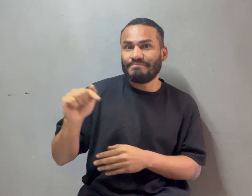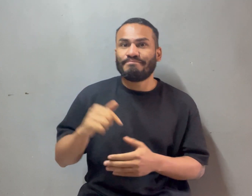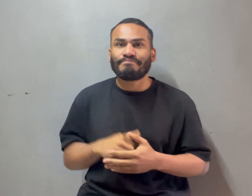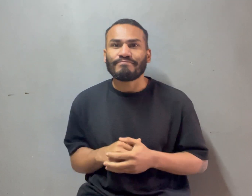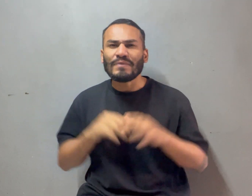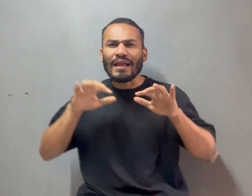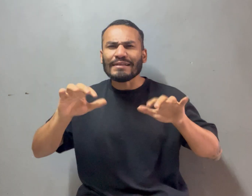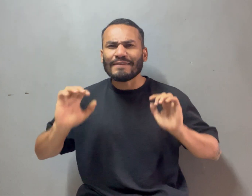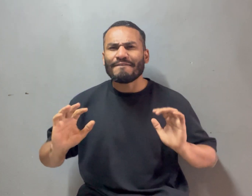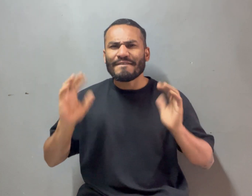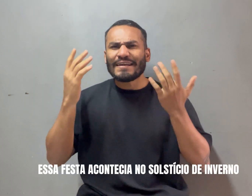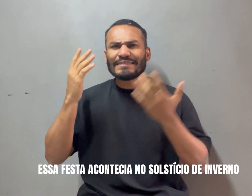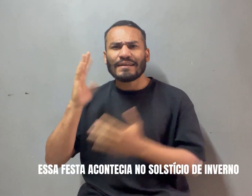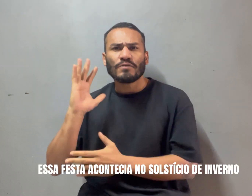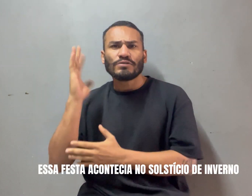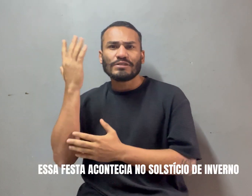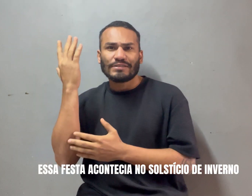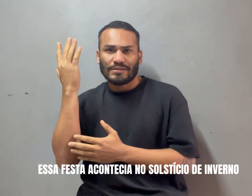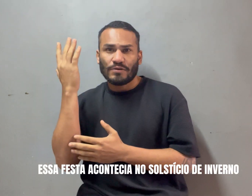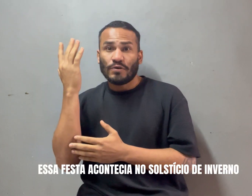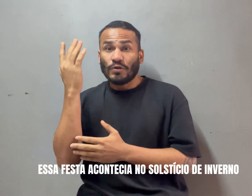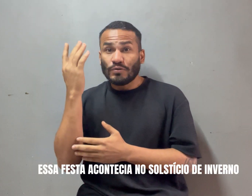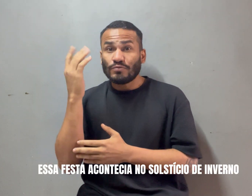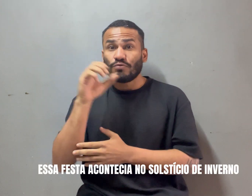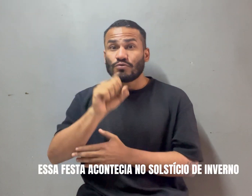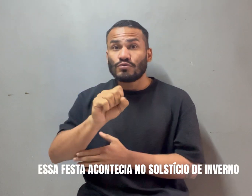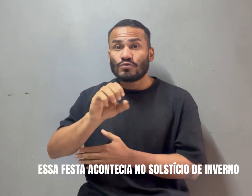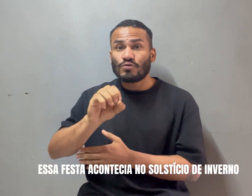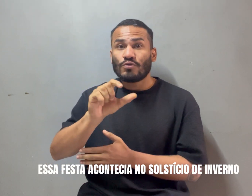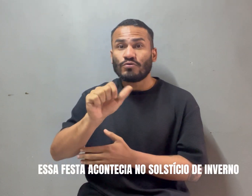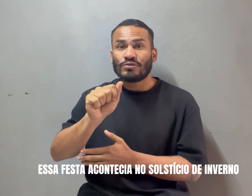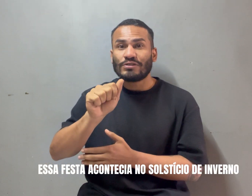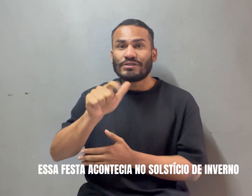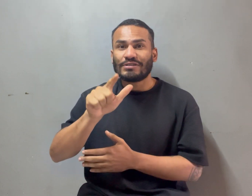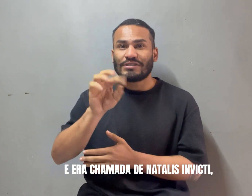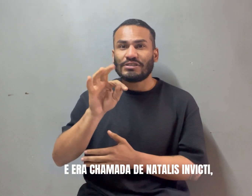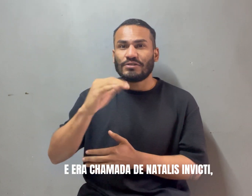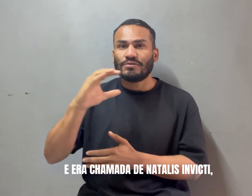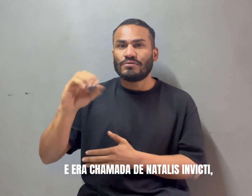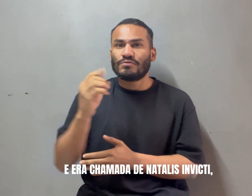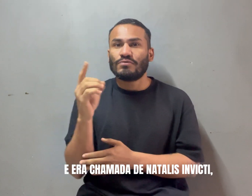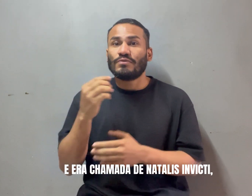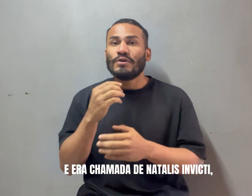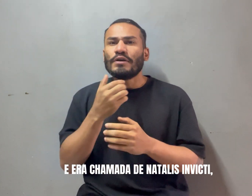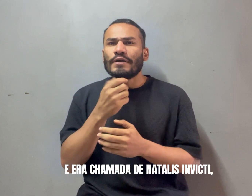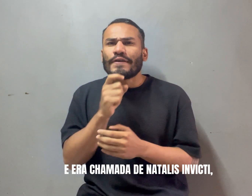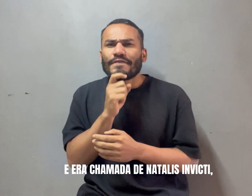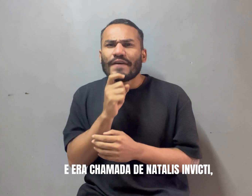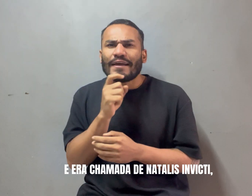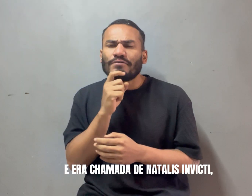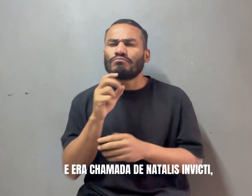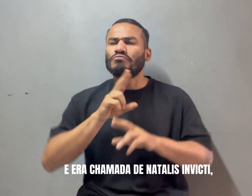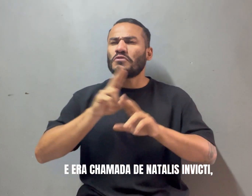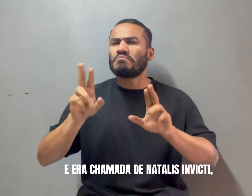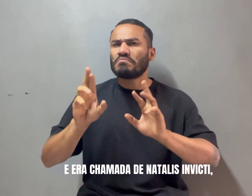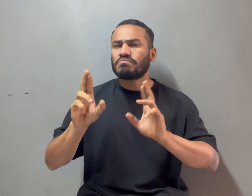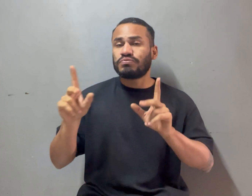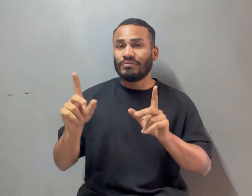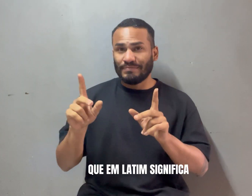1937. Essa festa acontecia no solstício de inverno e era chamada de Natalis Invicti, que